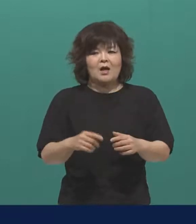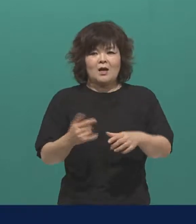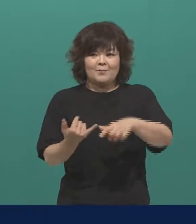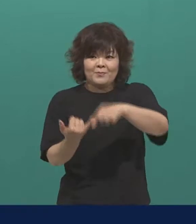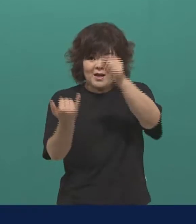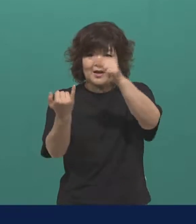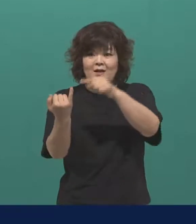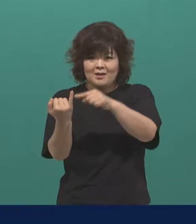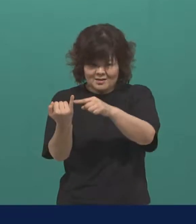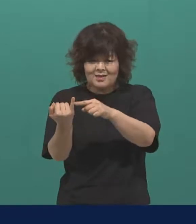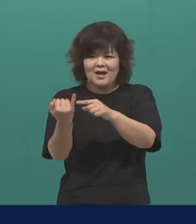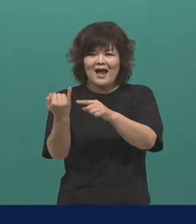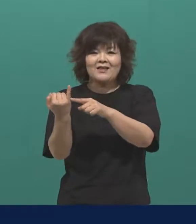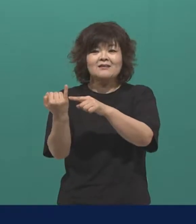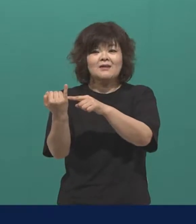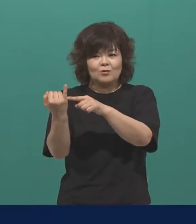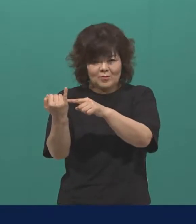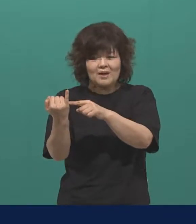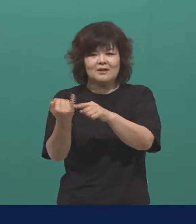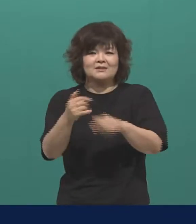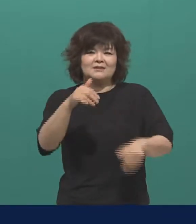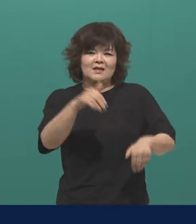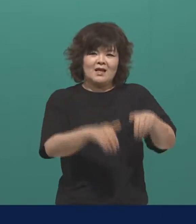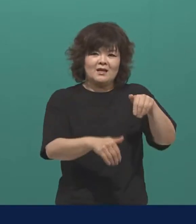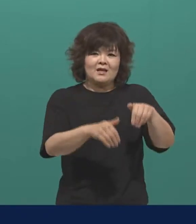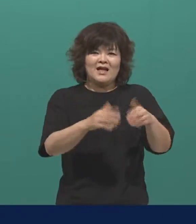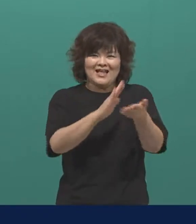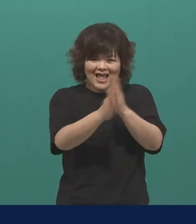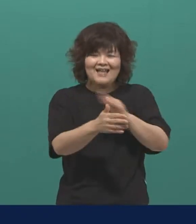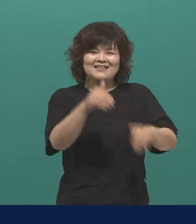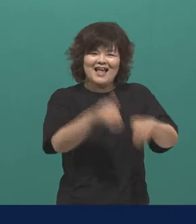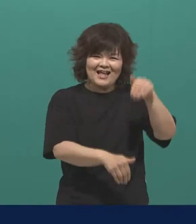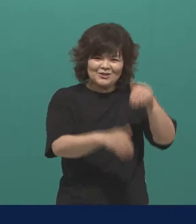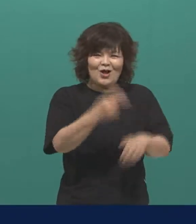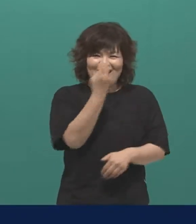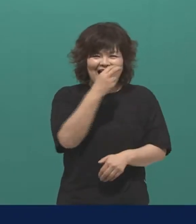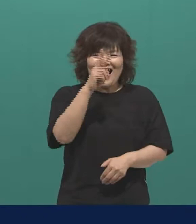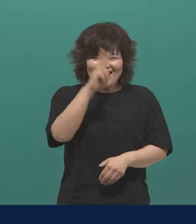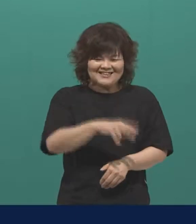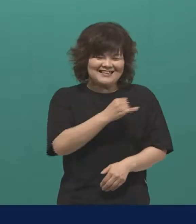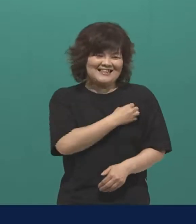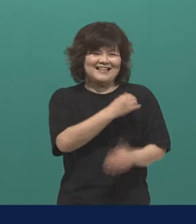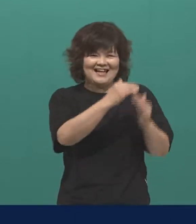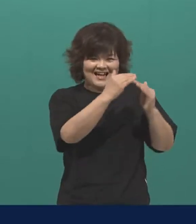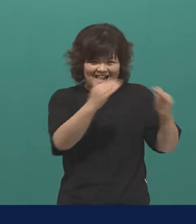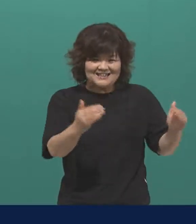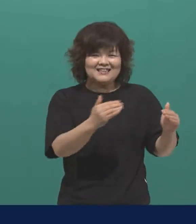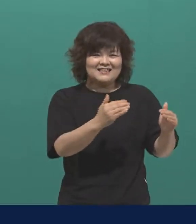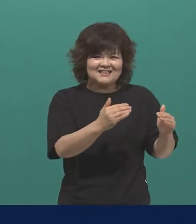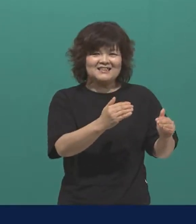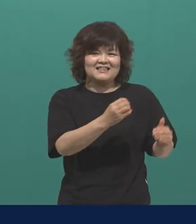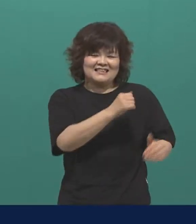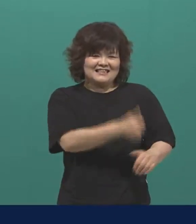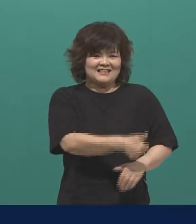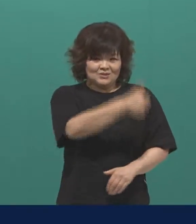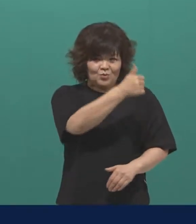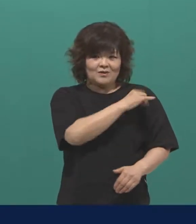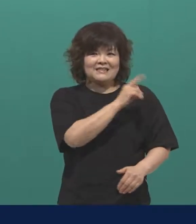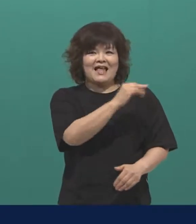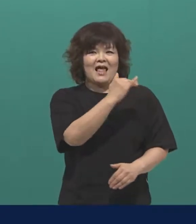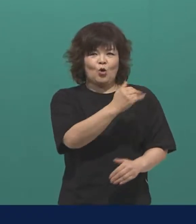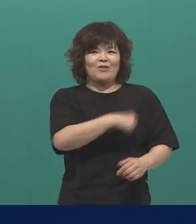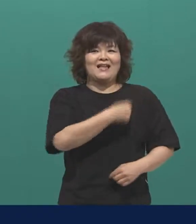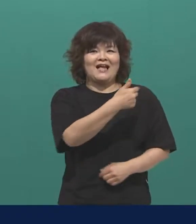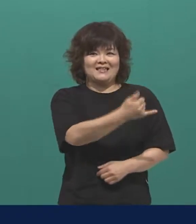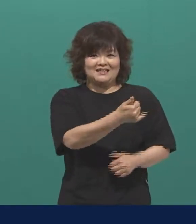県庁では初当選を果たした加田さんに県選挙管理委員会の瀬古正委員長から